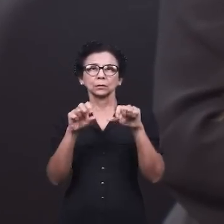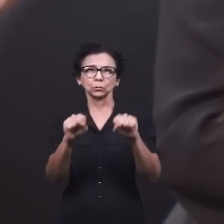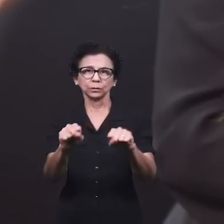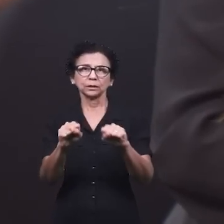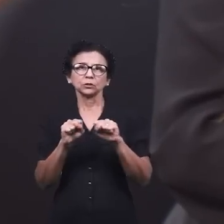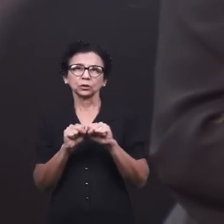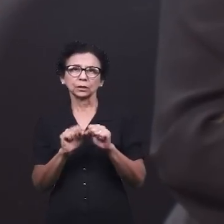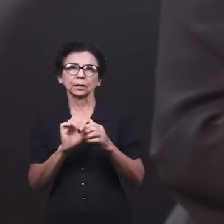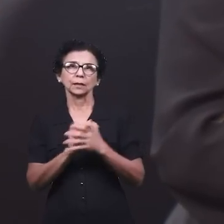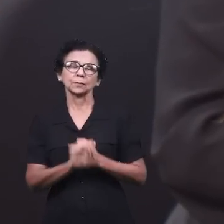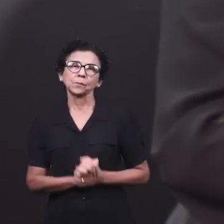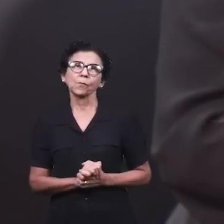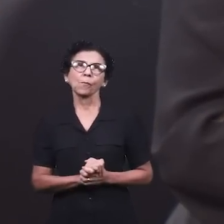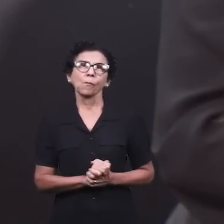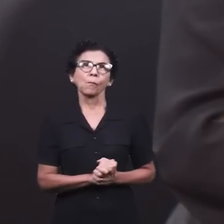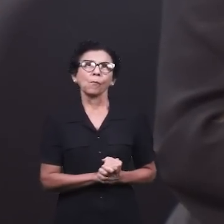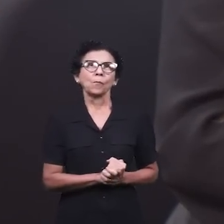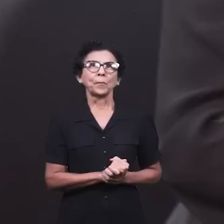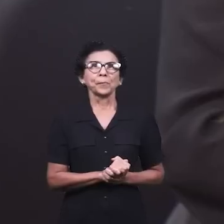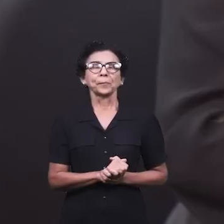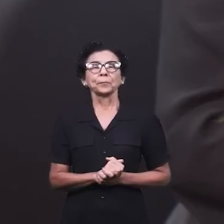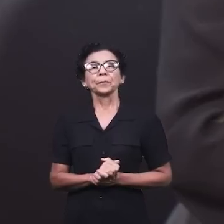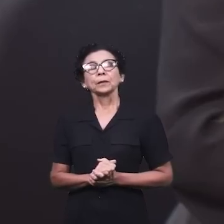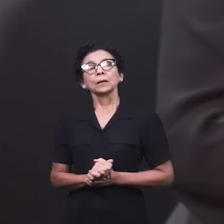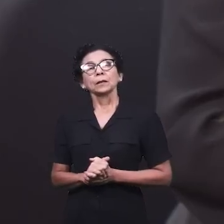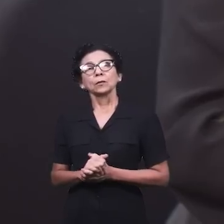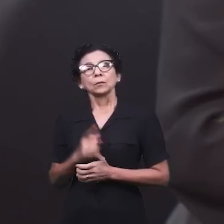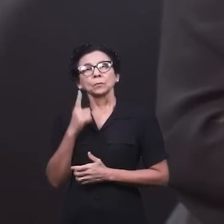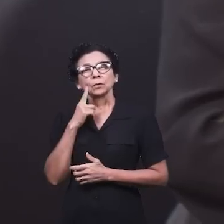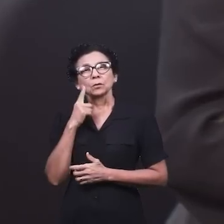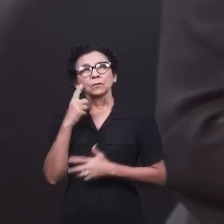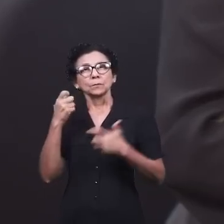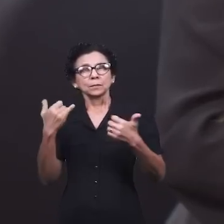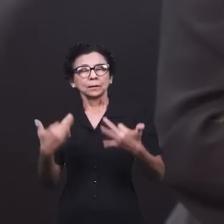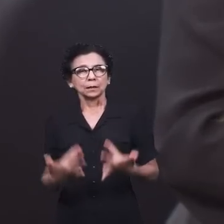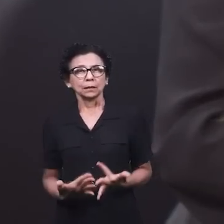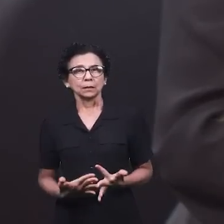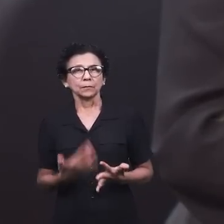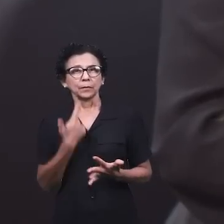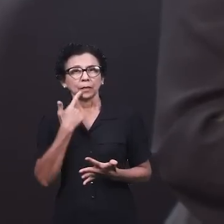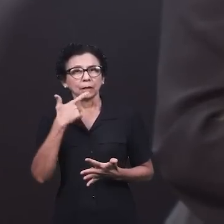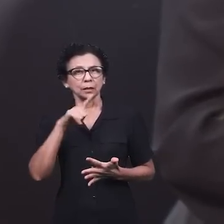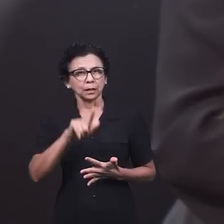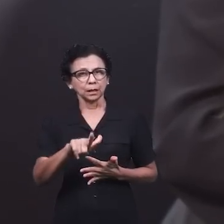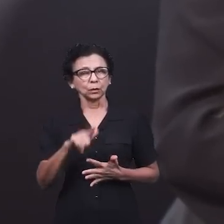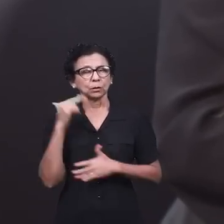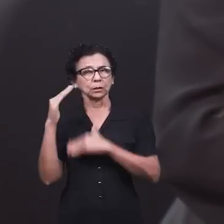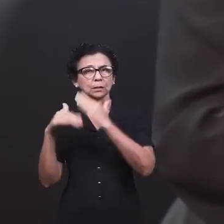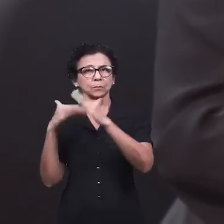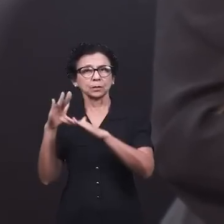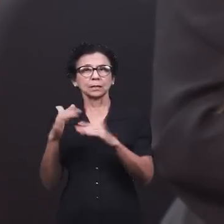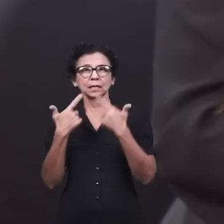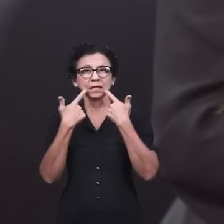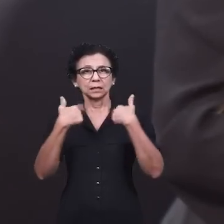como a Amabile já veio explicando, na língua, nos processos linguísticos, antigamente, lá antes